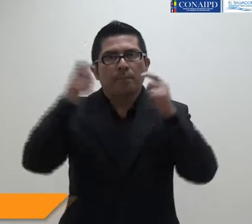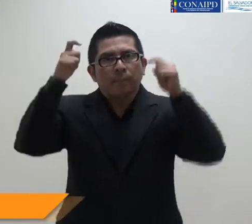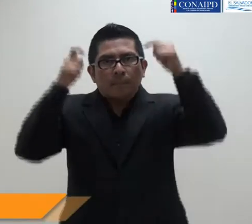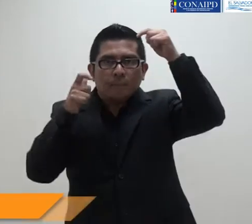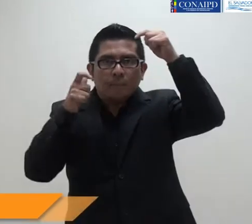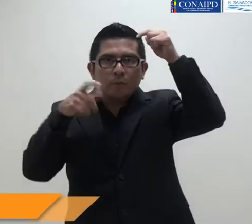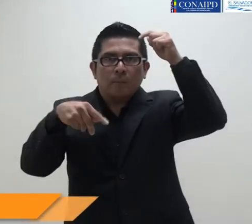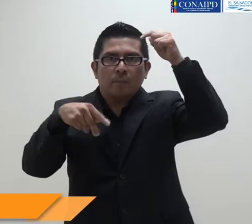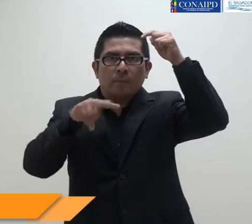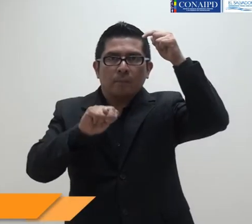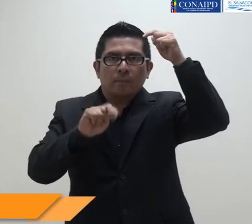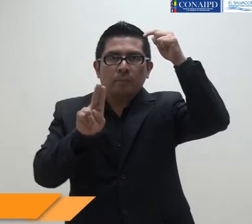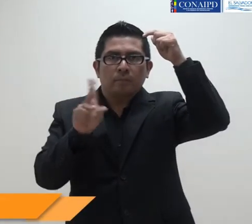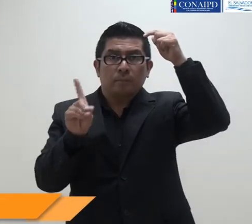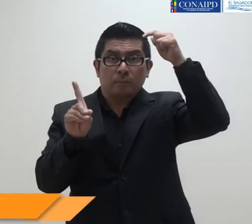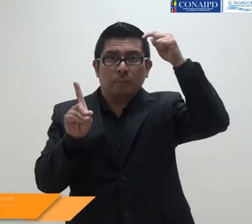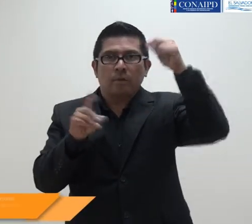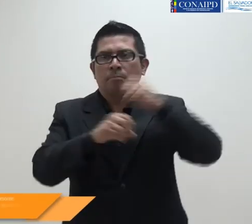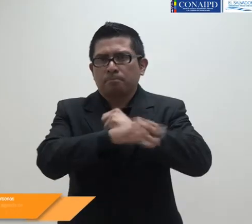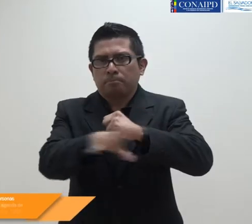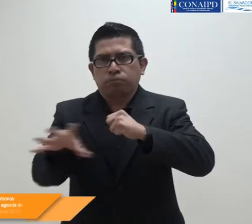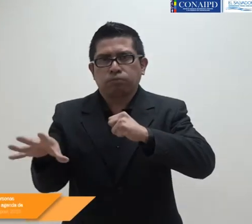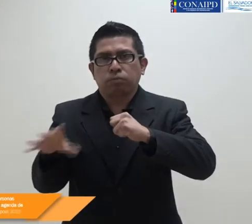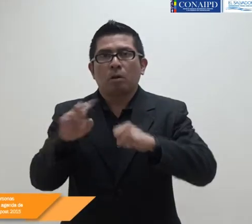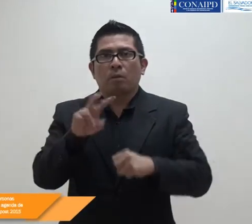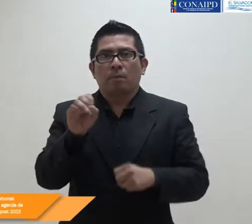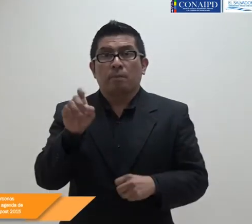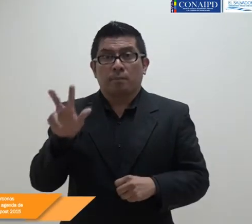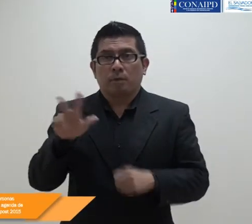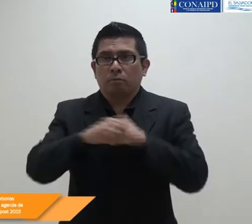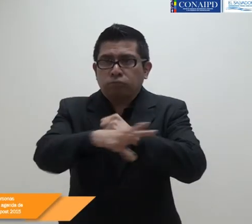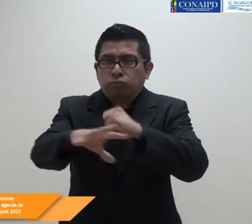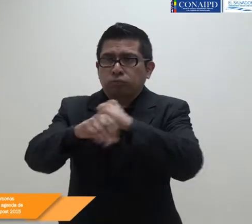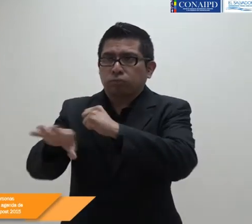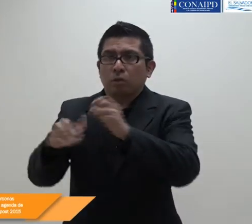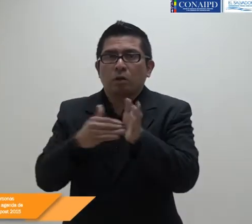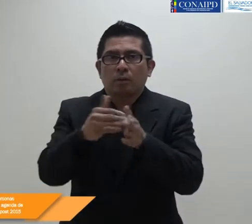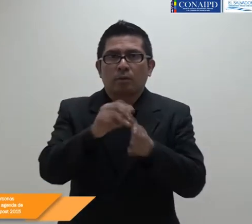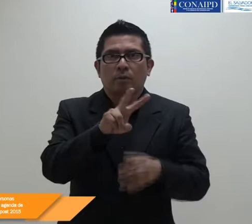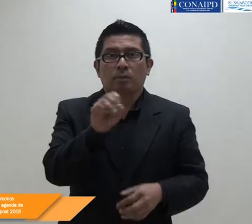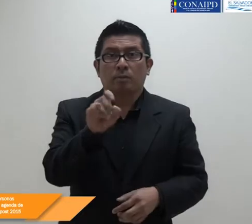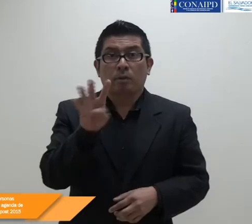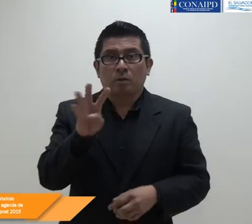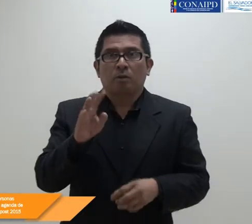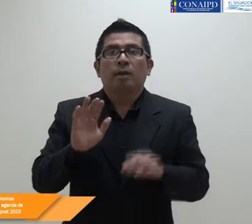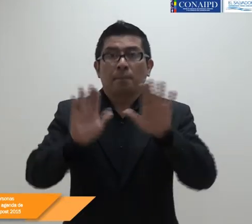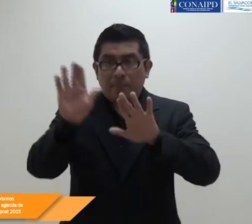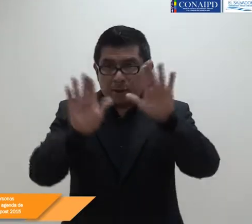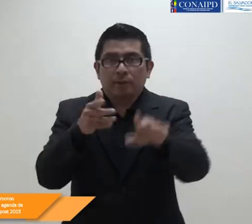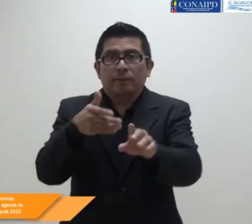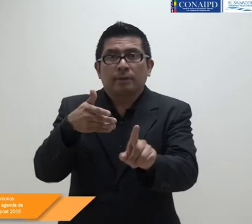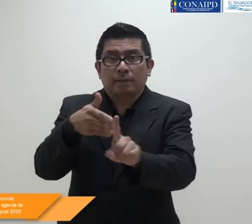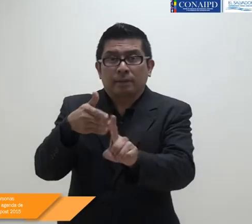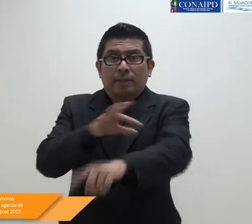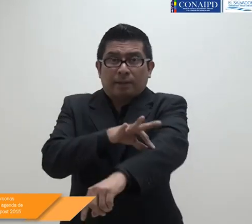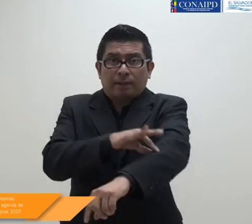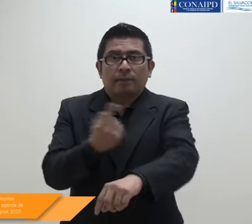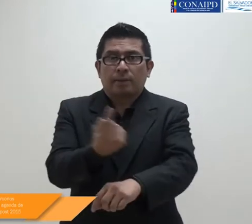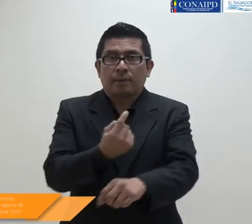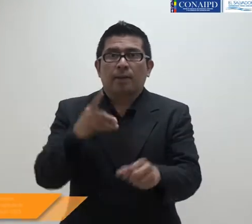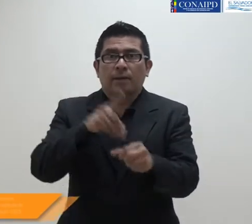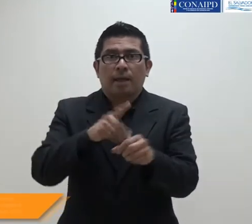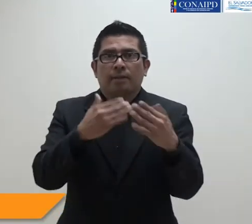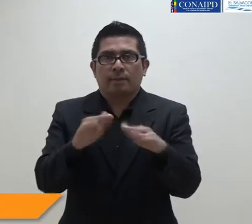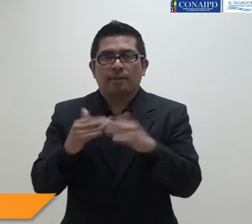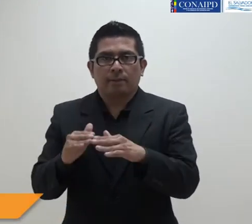Unidas para el Desarrollo, PNUD, promovió durante el 2013 e inicios del 2014 la participación directa de las personas con diferentes